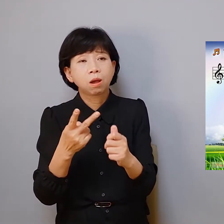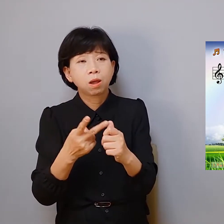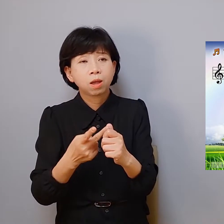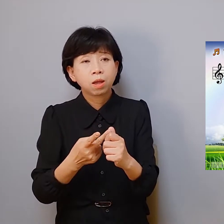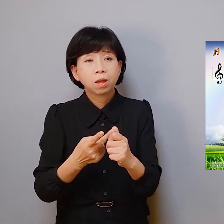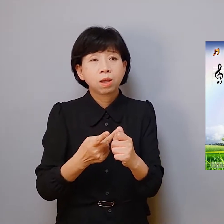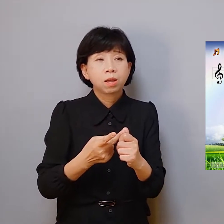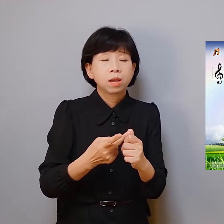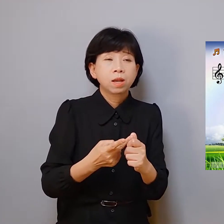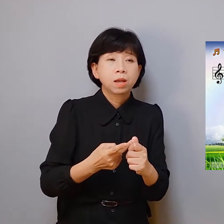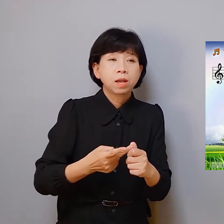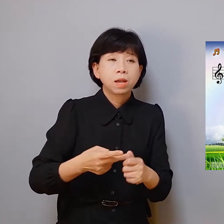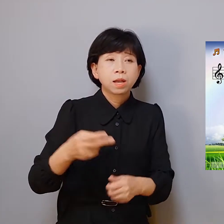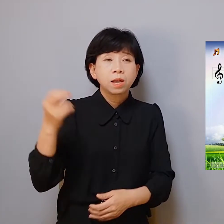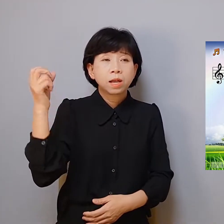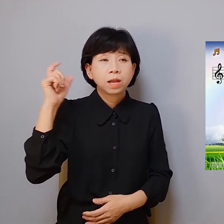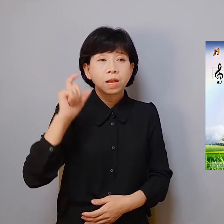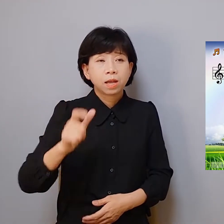주옵소서.